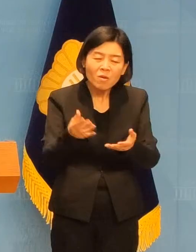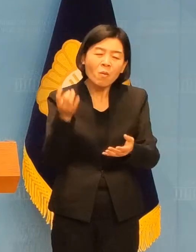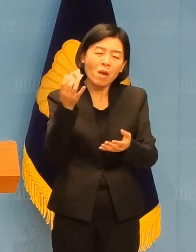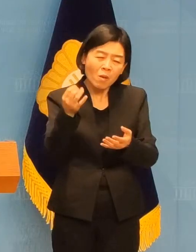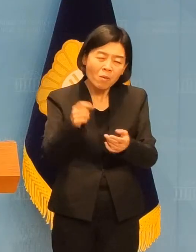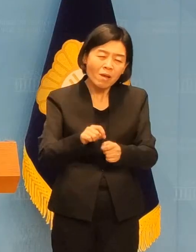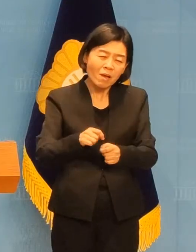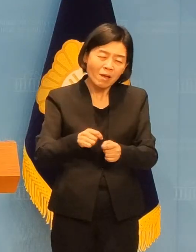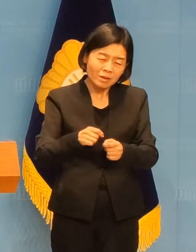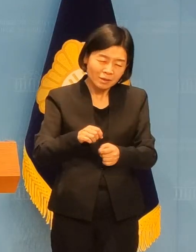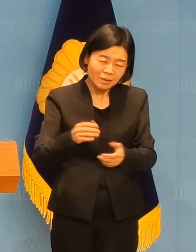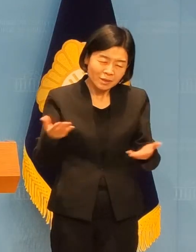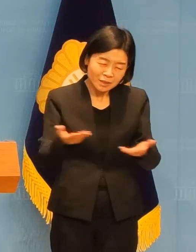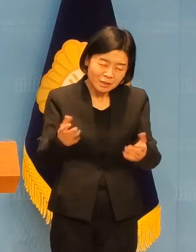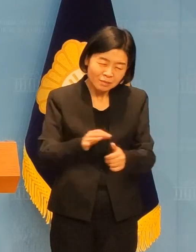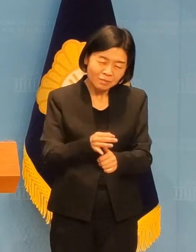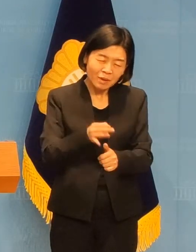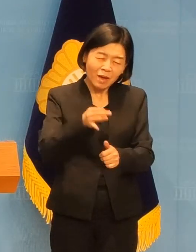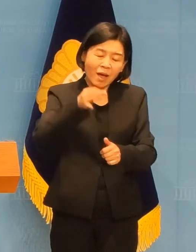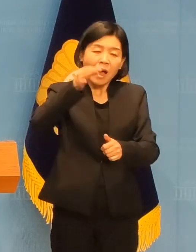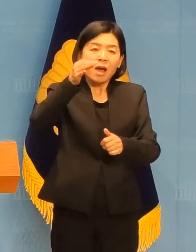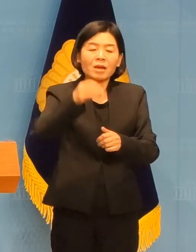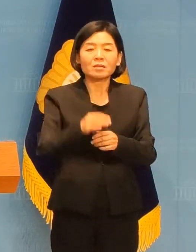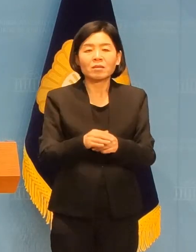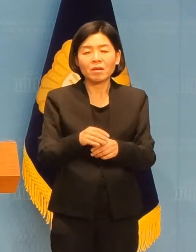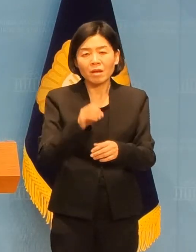불이익의 두려움에 목소리를 잃고 있습니다.